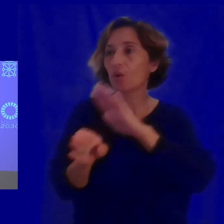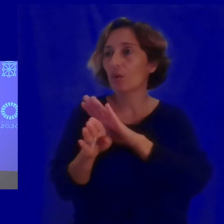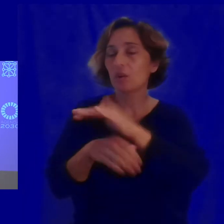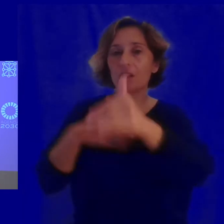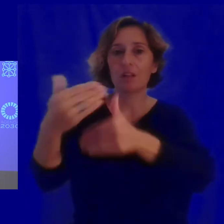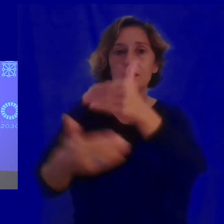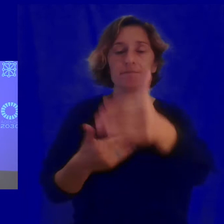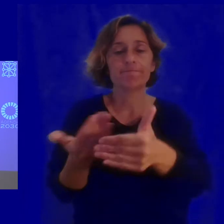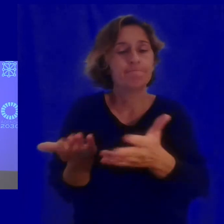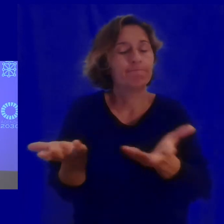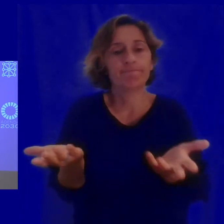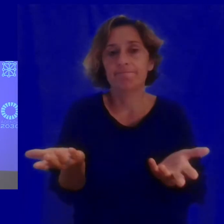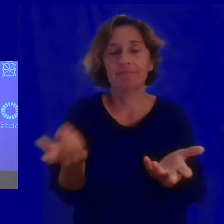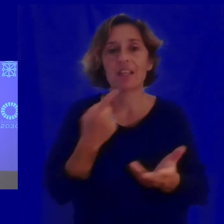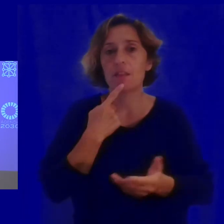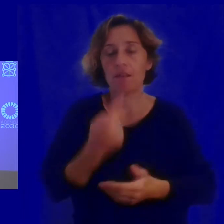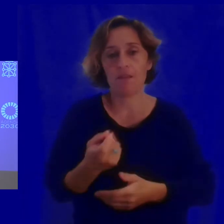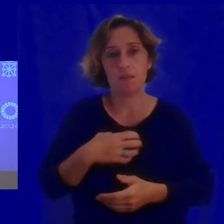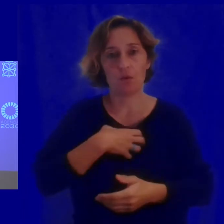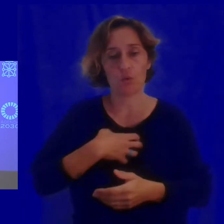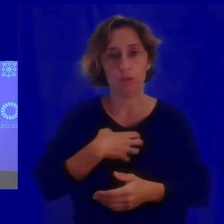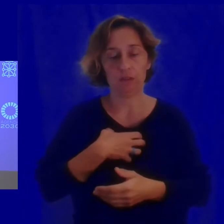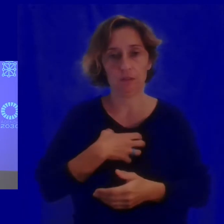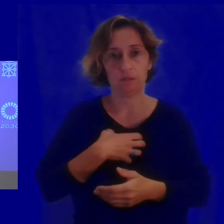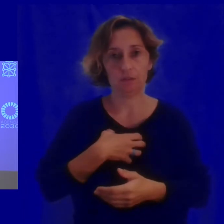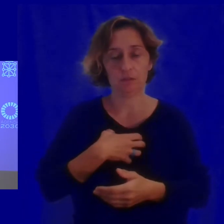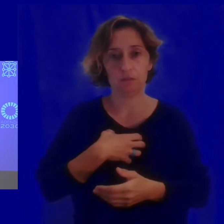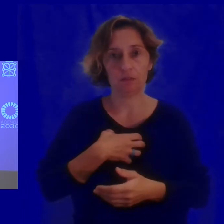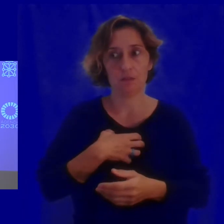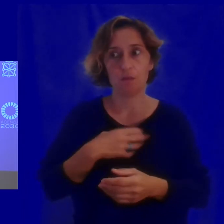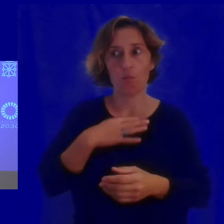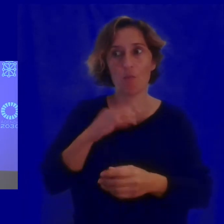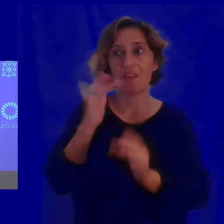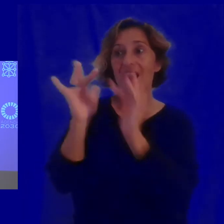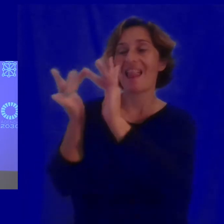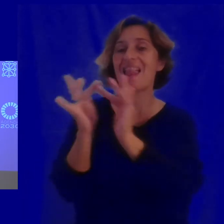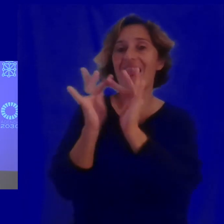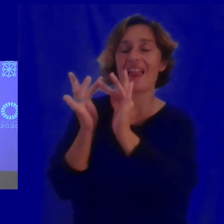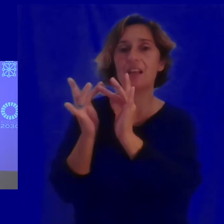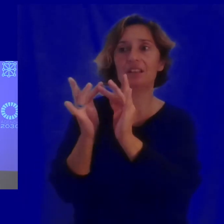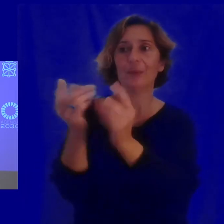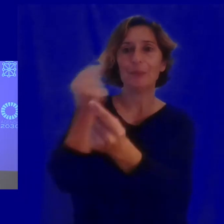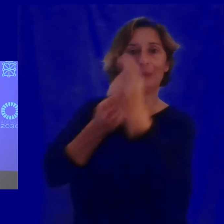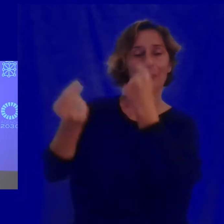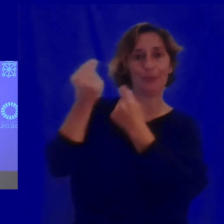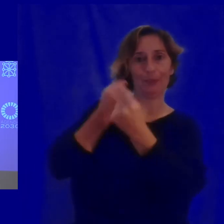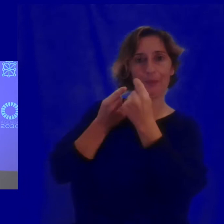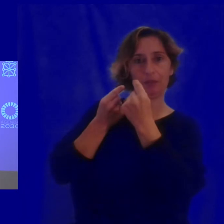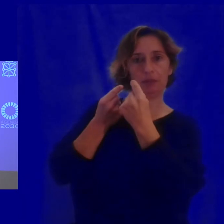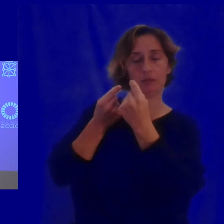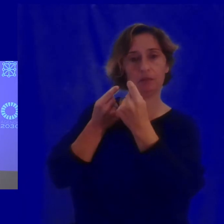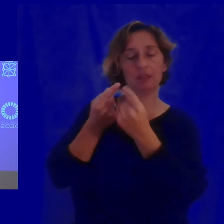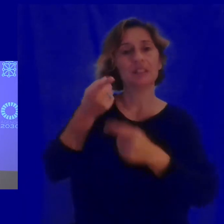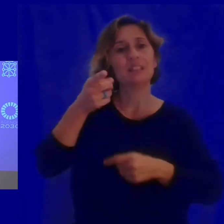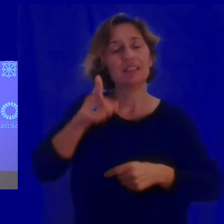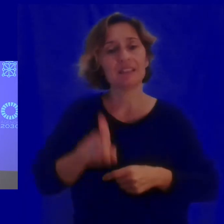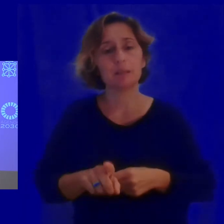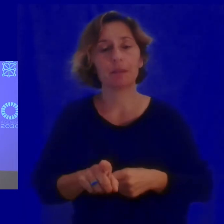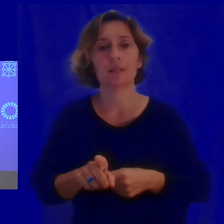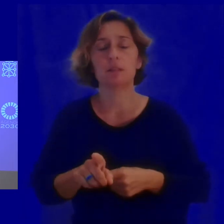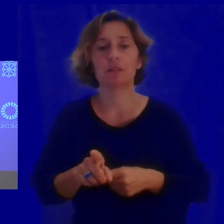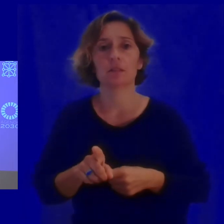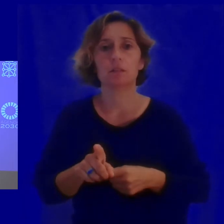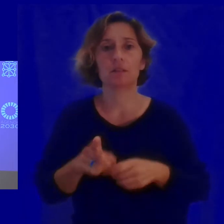y predecibles para evitar que sea entrada de fuentes de virus ajenos y también para garantizar la trazabilidad